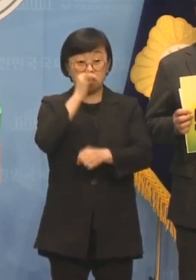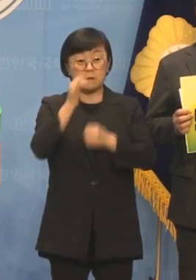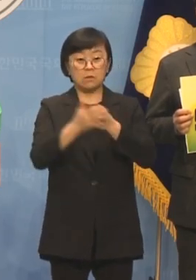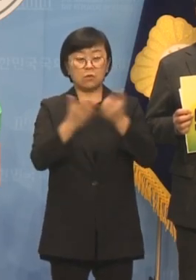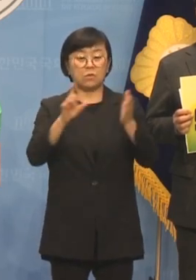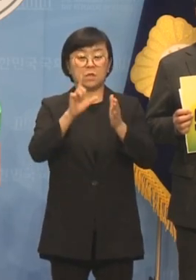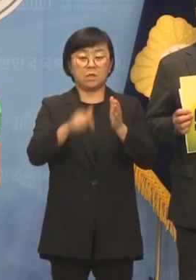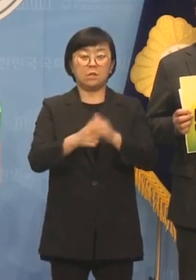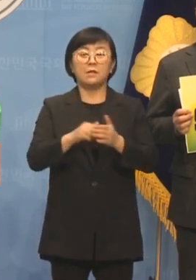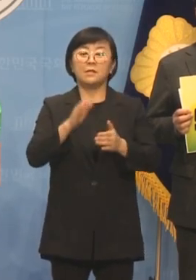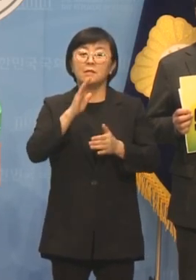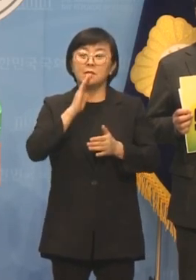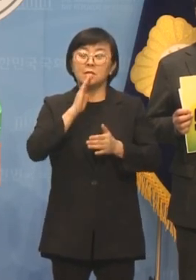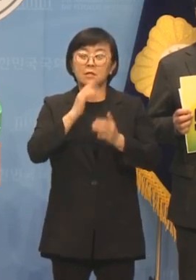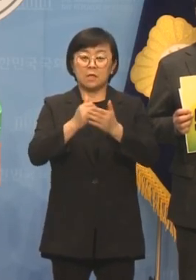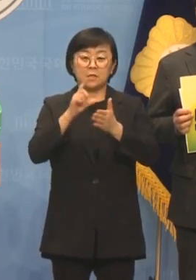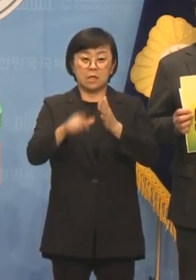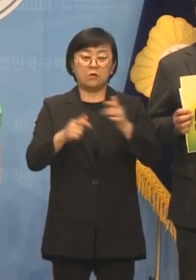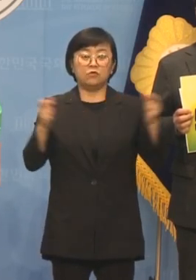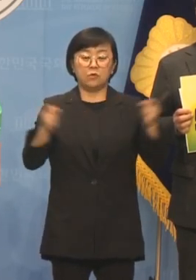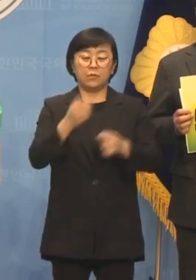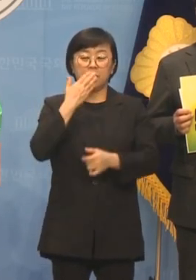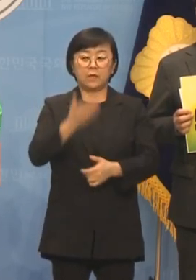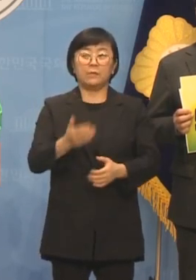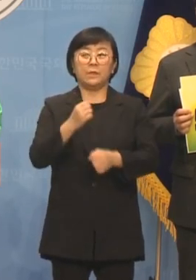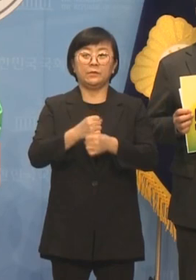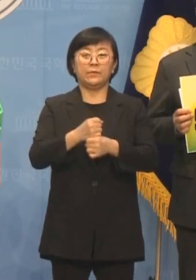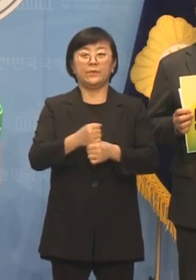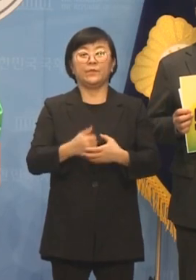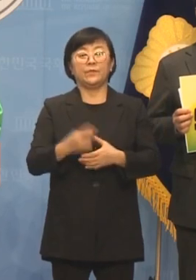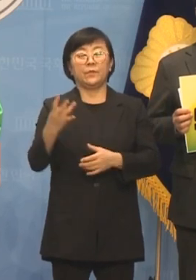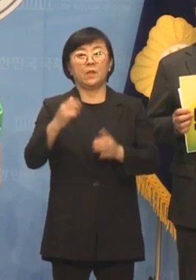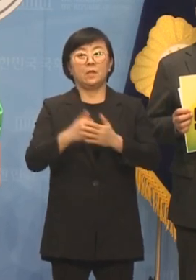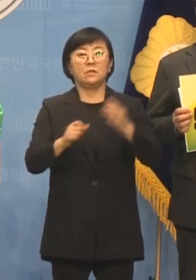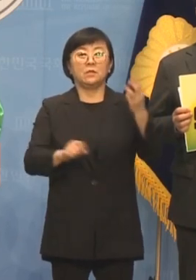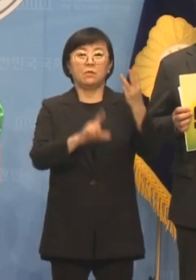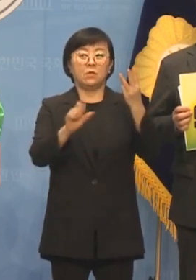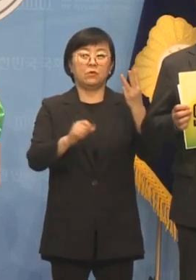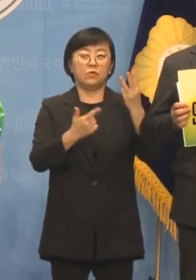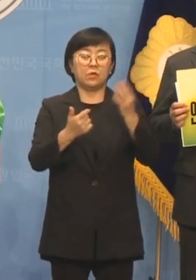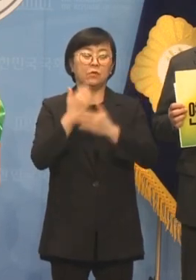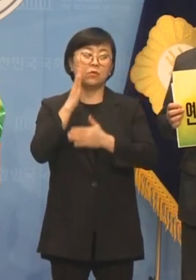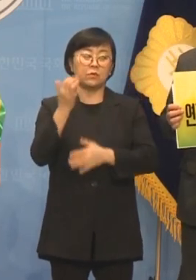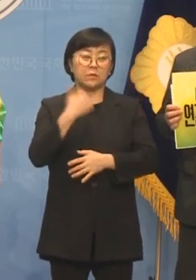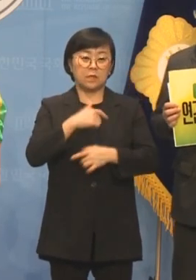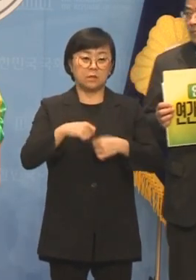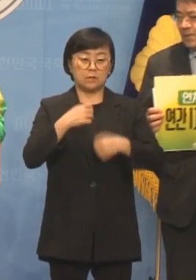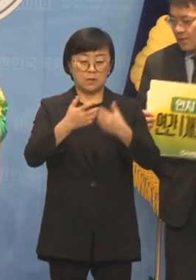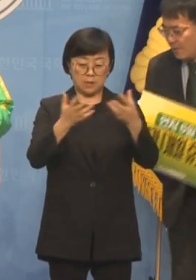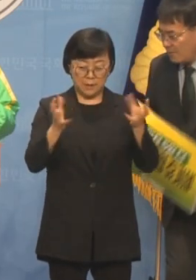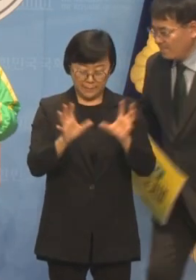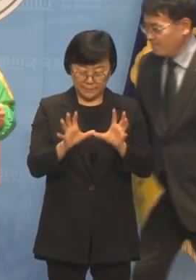실근로 시간을 단축할 수 있도록 하겠습니다 204년 3월 6일 녹색